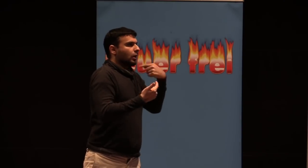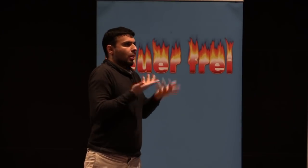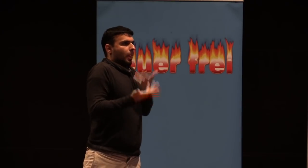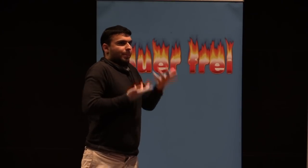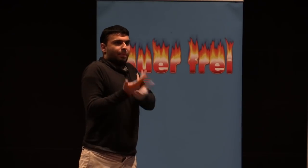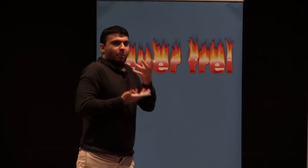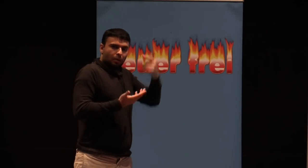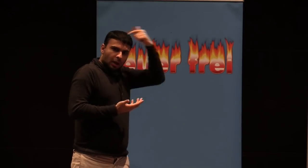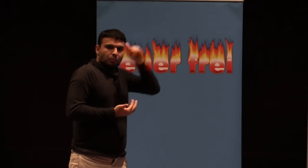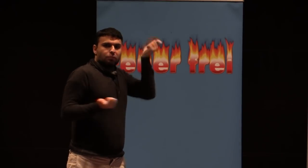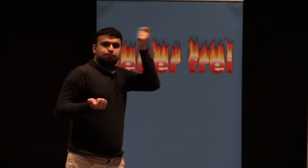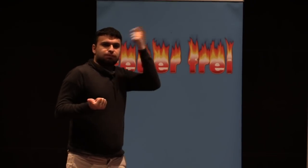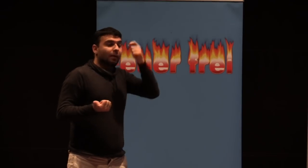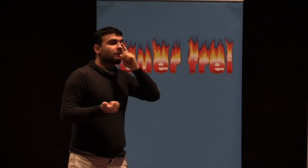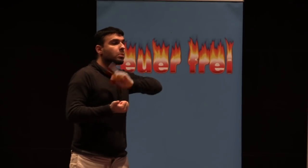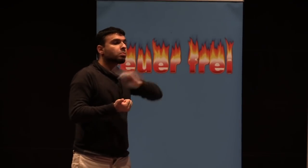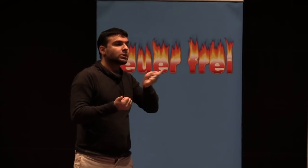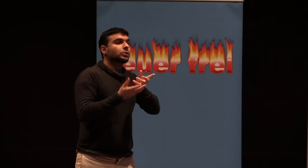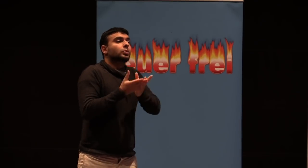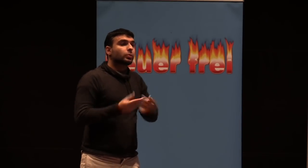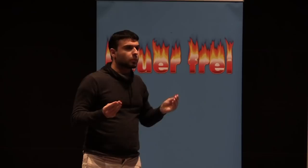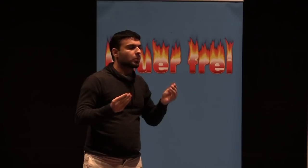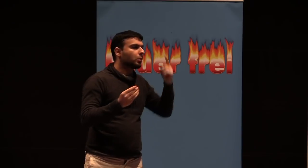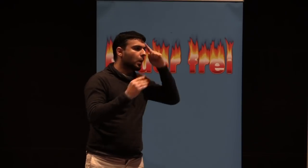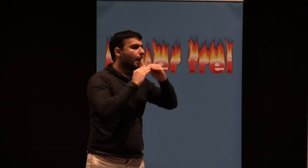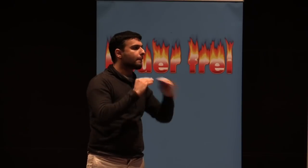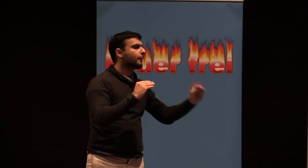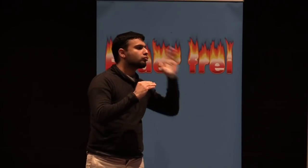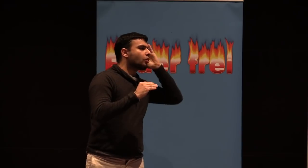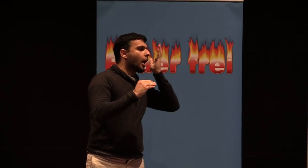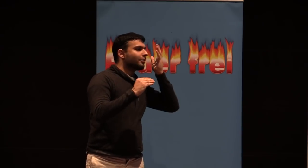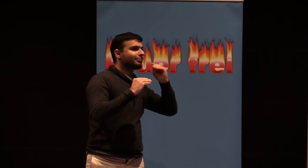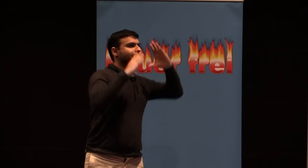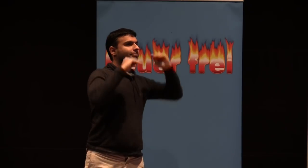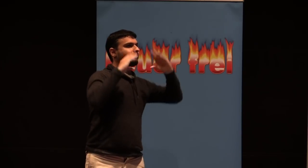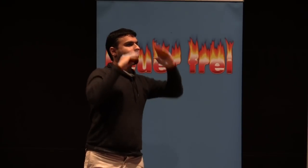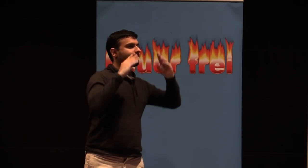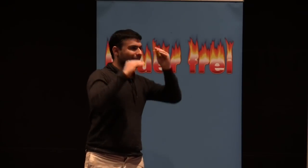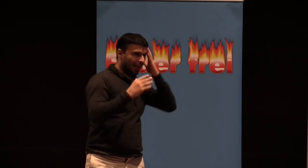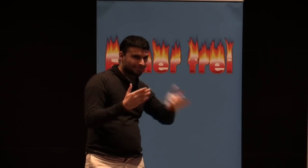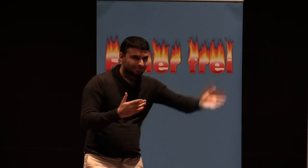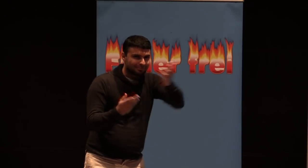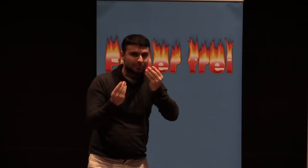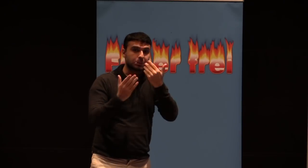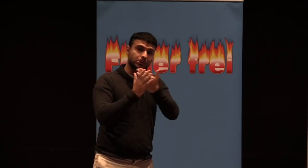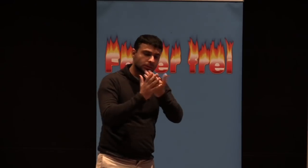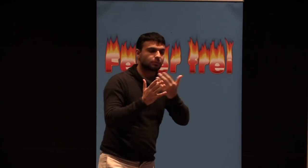Ich glaube eben, dass es nicht so einfach ist, sowas zu überwinden. Da muss man